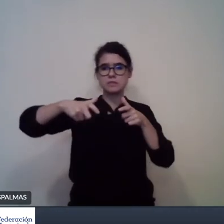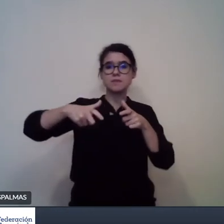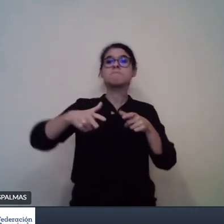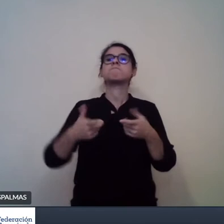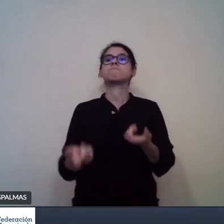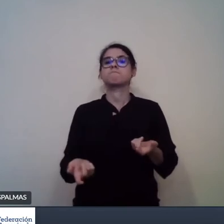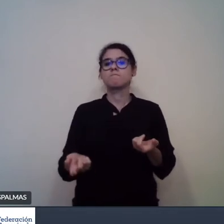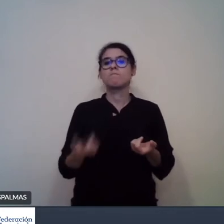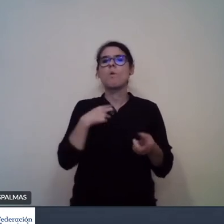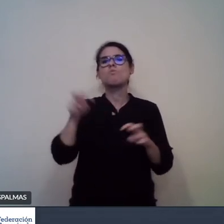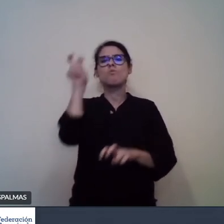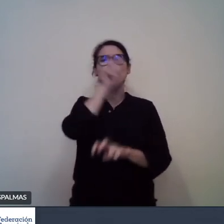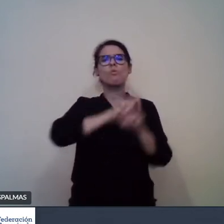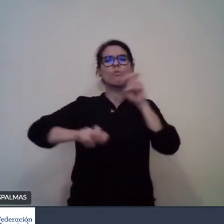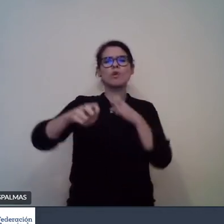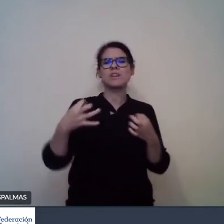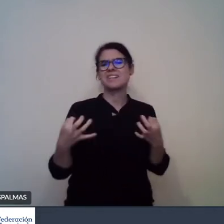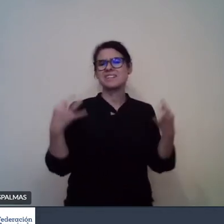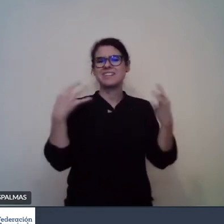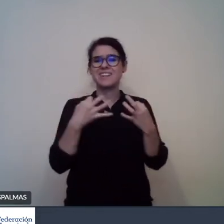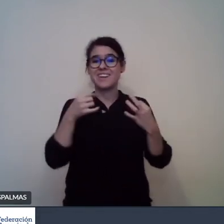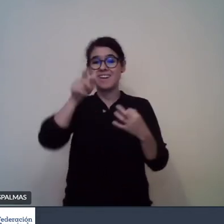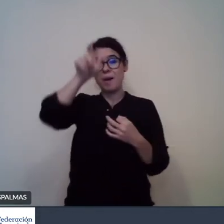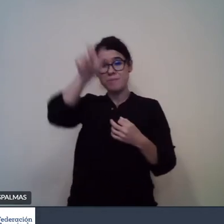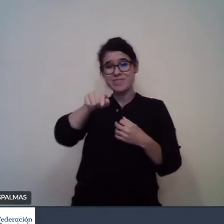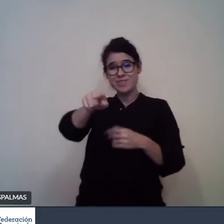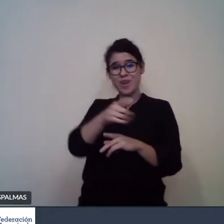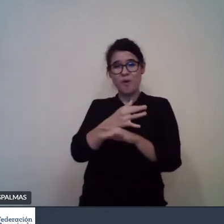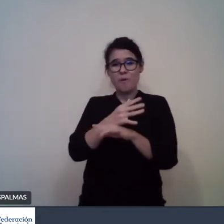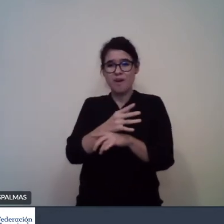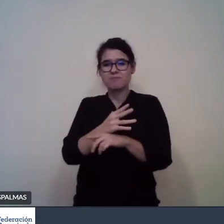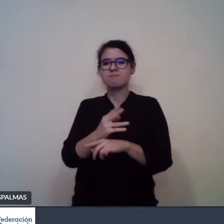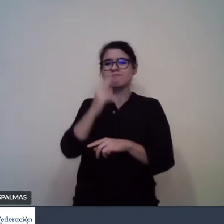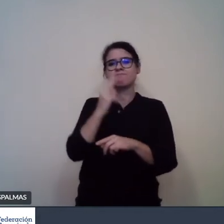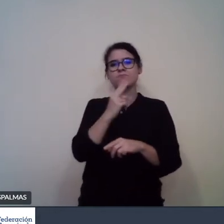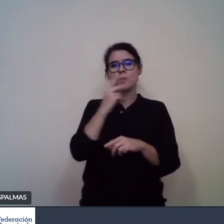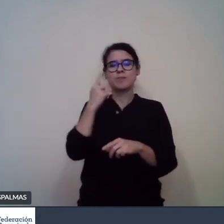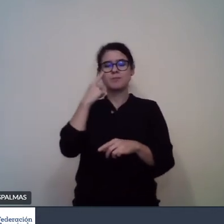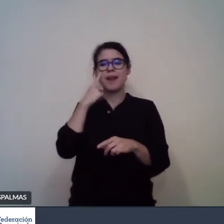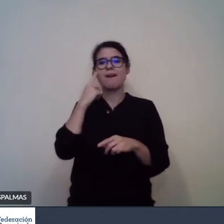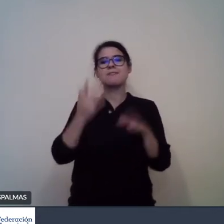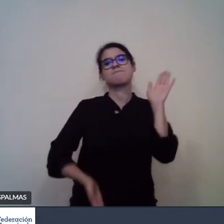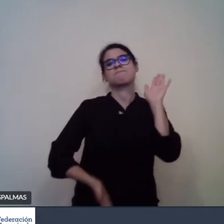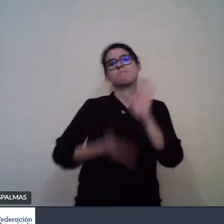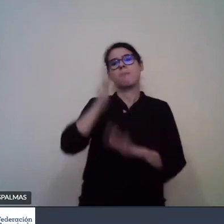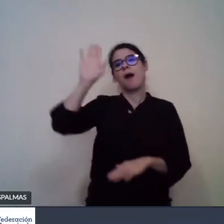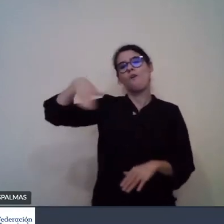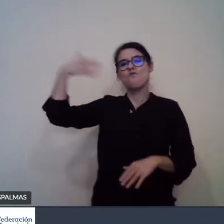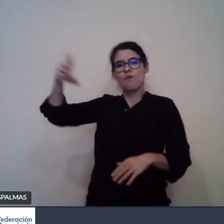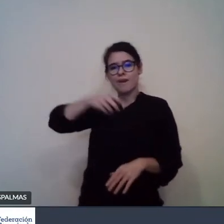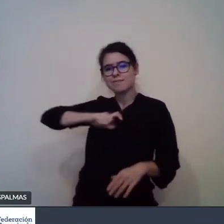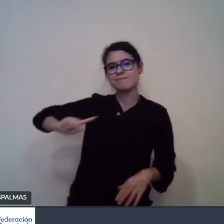es que este jugador se comprometa con lo que está sucediendo para salir afuera.